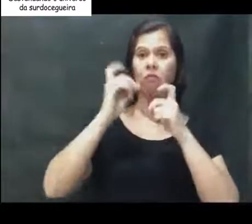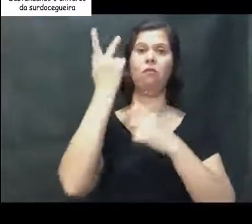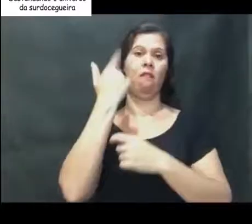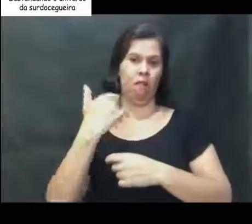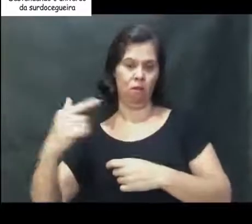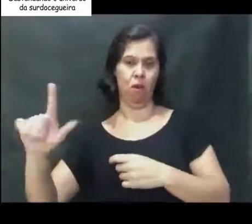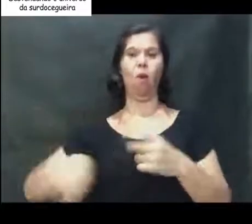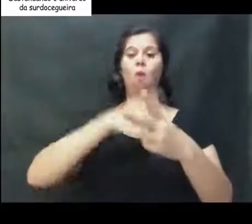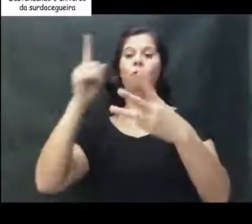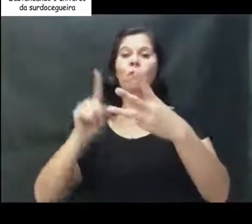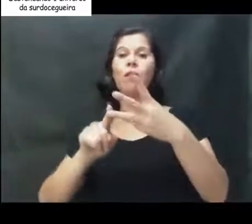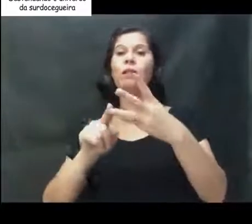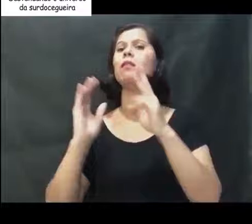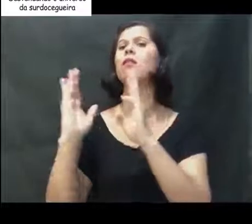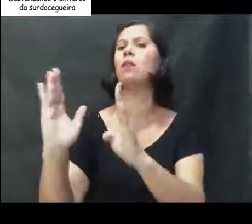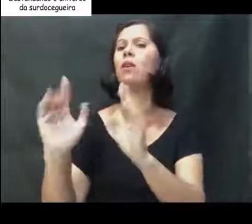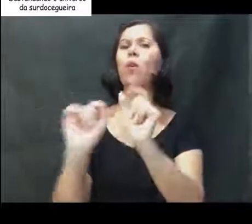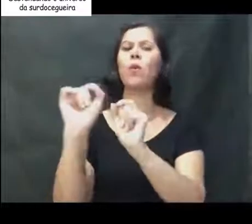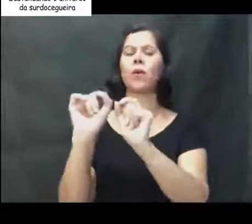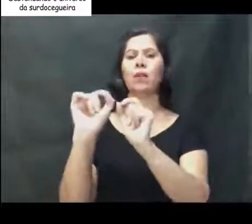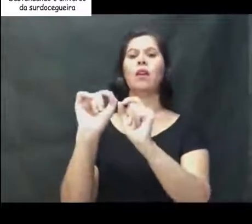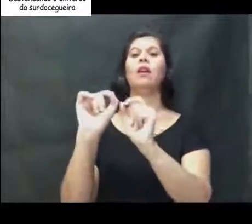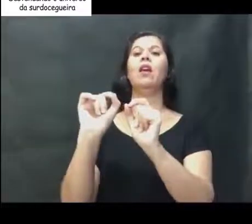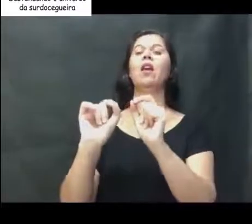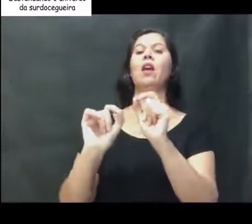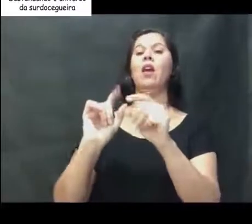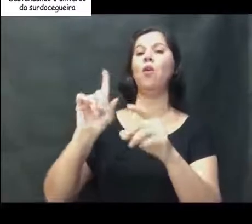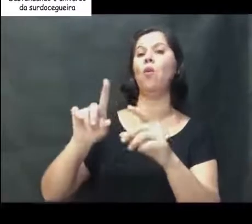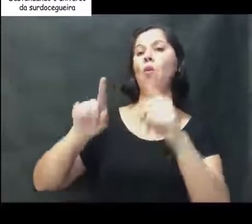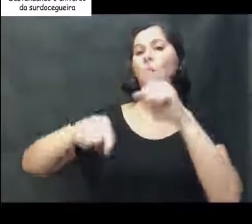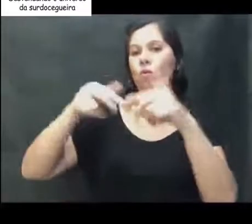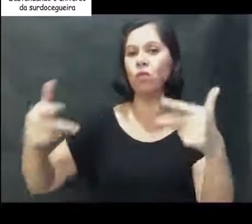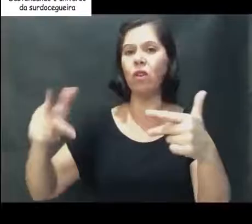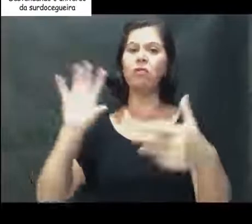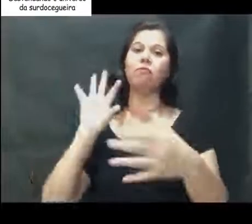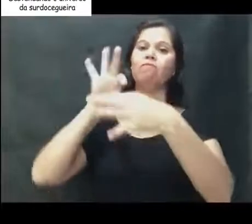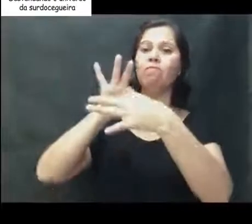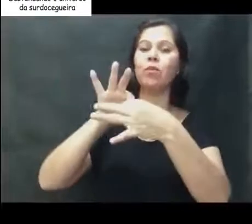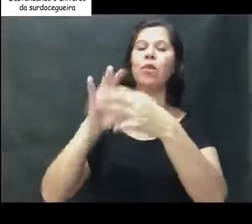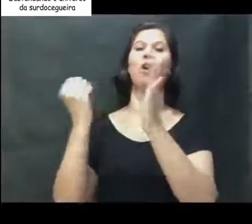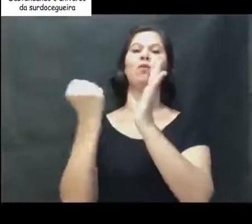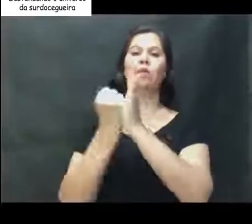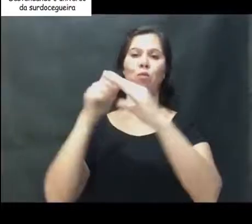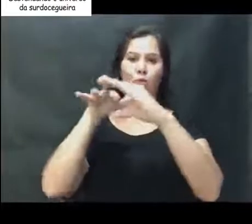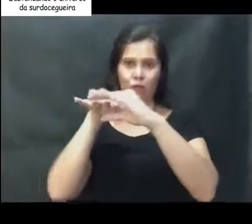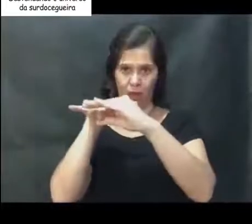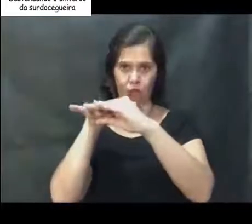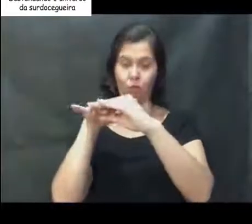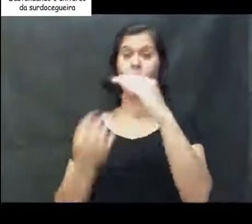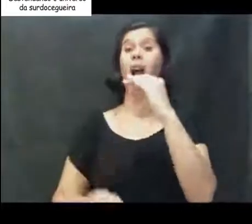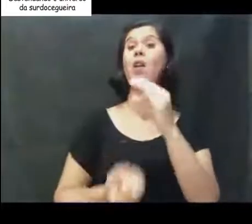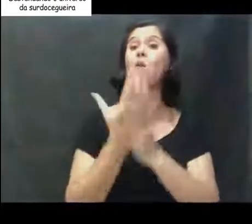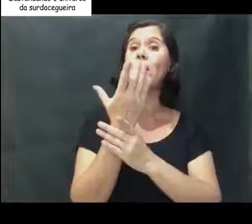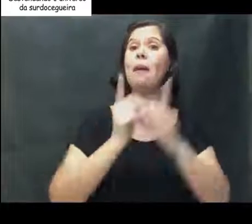naturais e depois eu utilizei objetos associados aos símbolos táteis. Eu elaborei